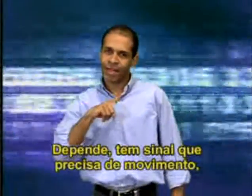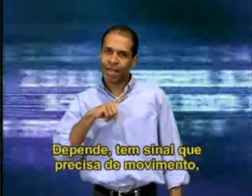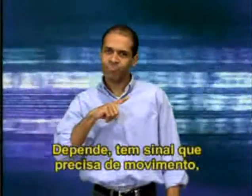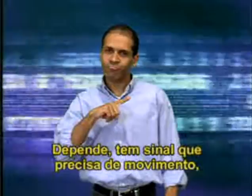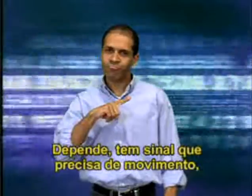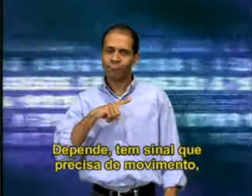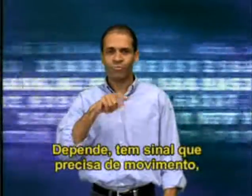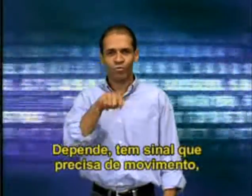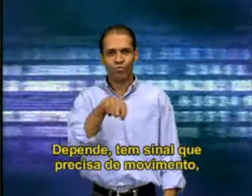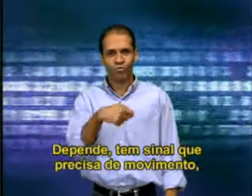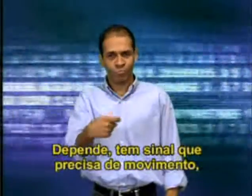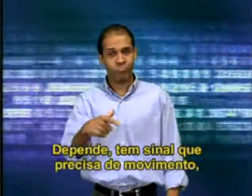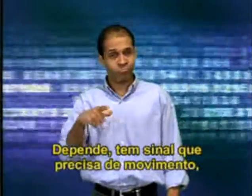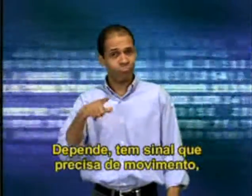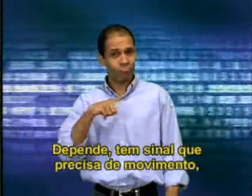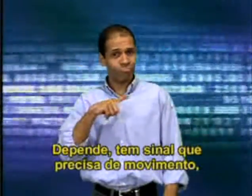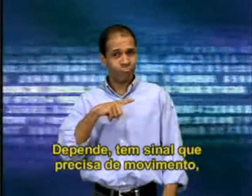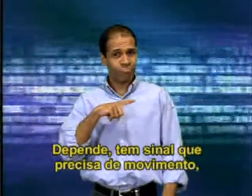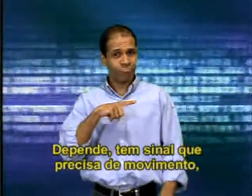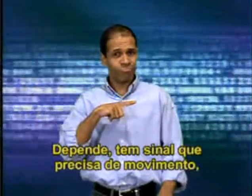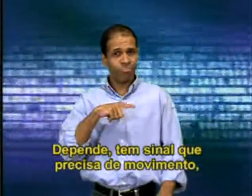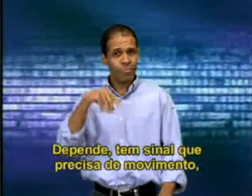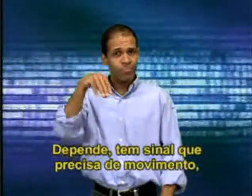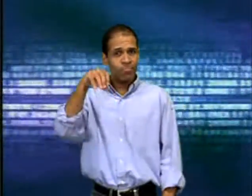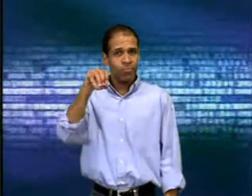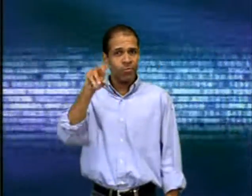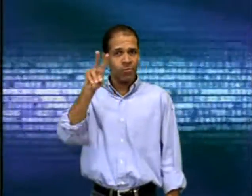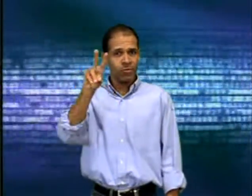Depende. Tem sinal que precisa de movimento,